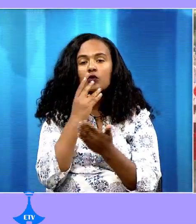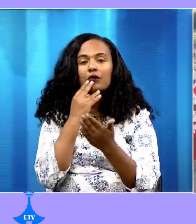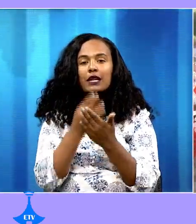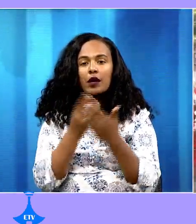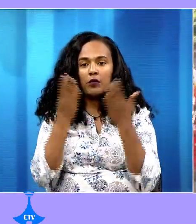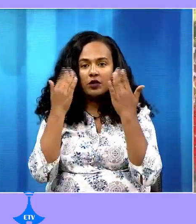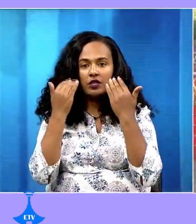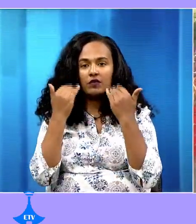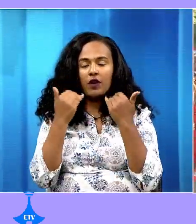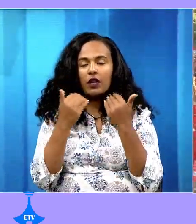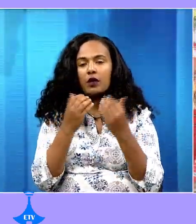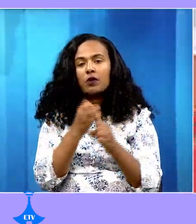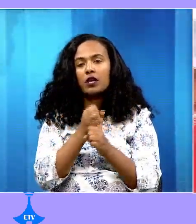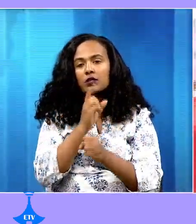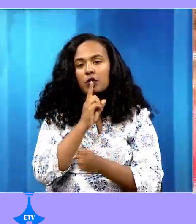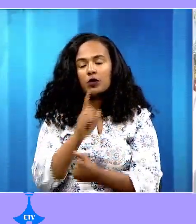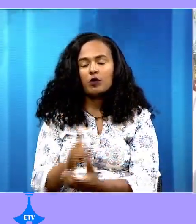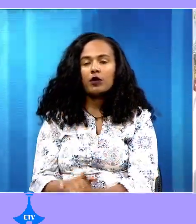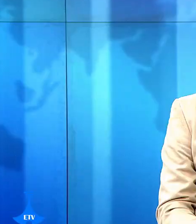ተስፋ የሚሰነቅበት ነው።